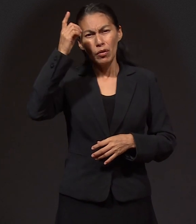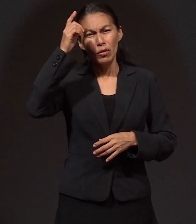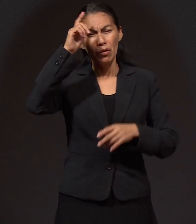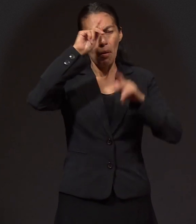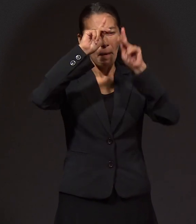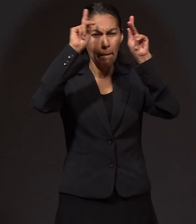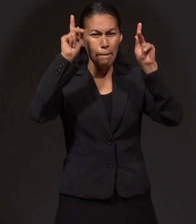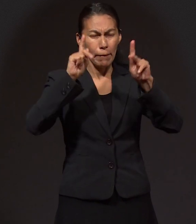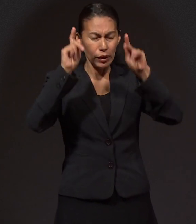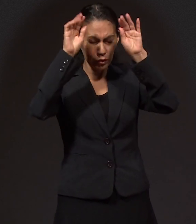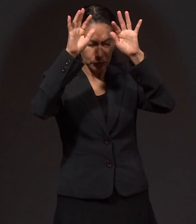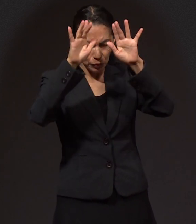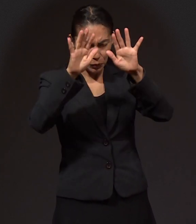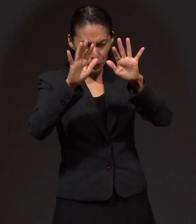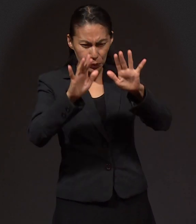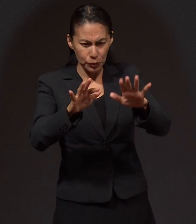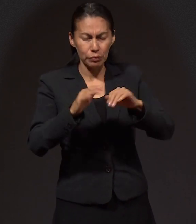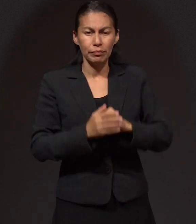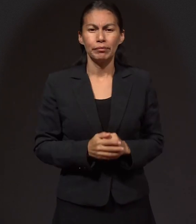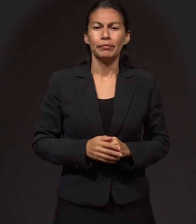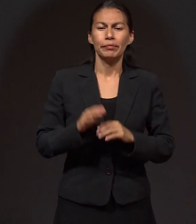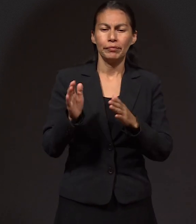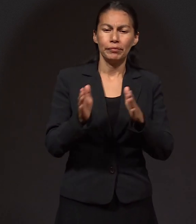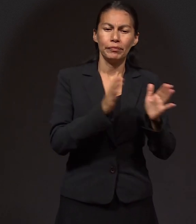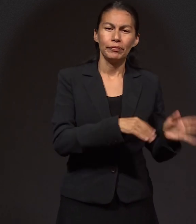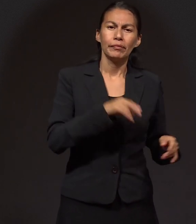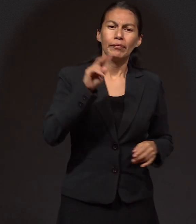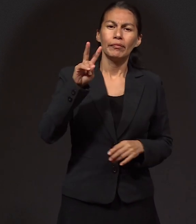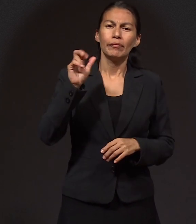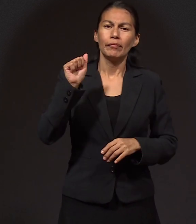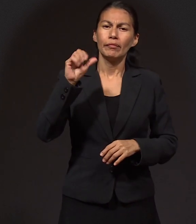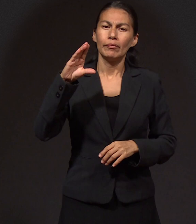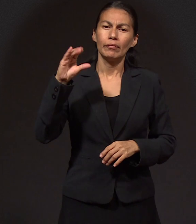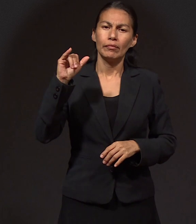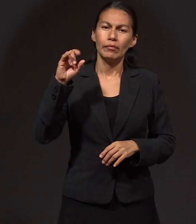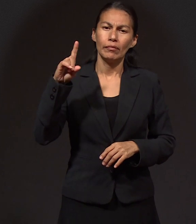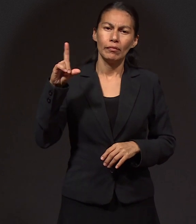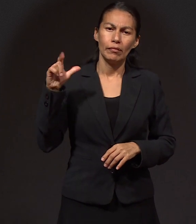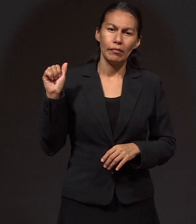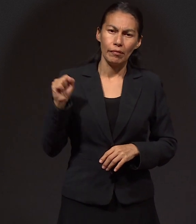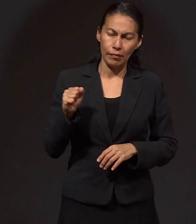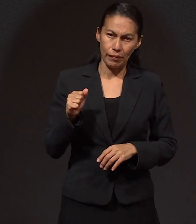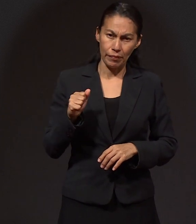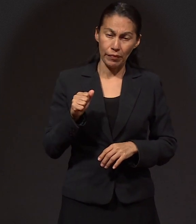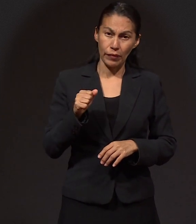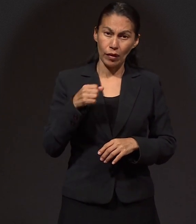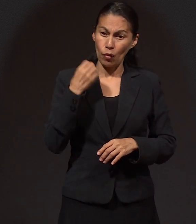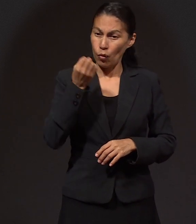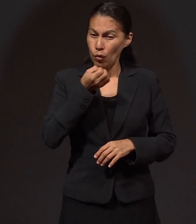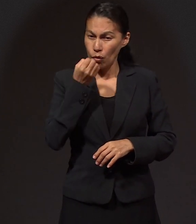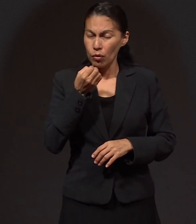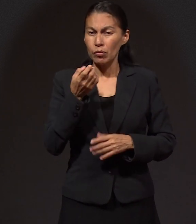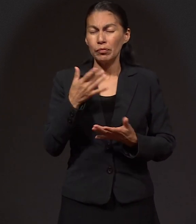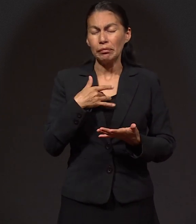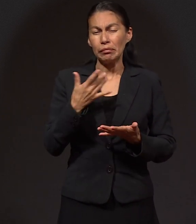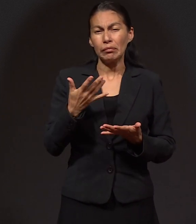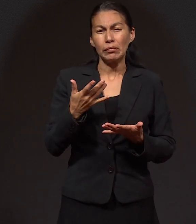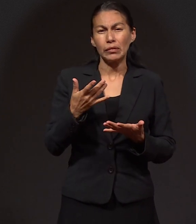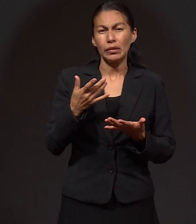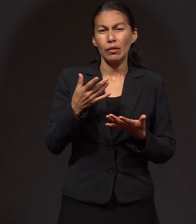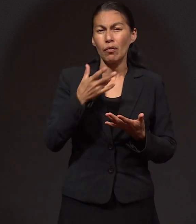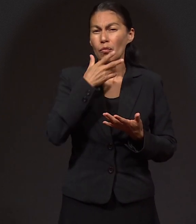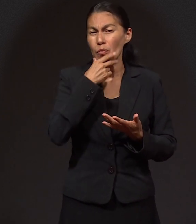hallar la paz. Basilio Romero, pido oración por Ricardo, por su salvación y sanidad.